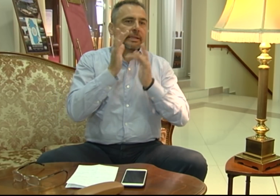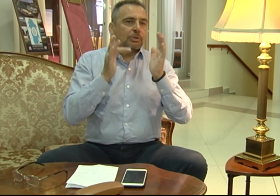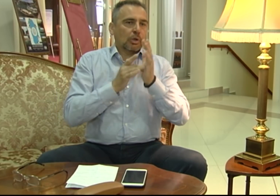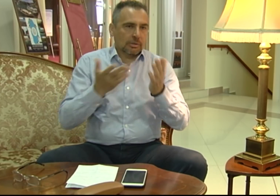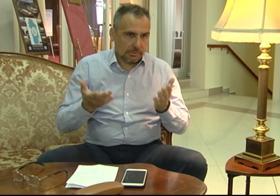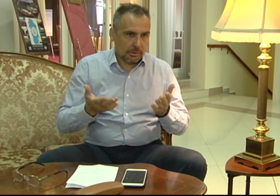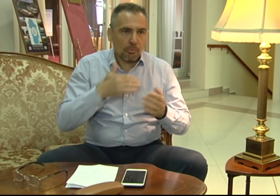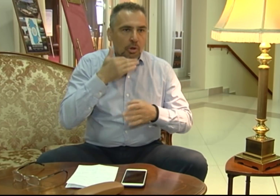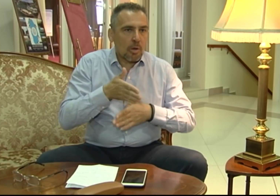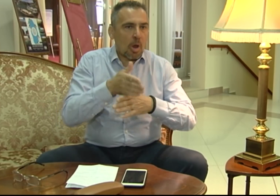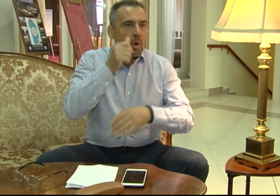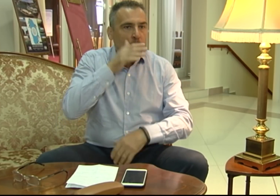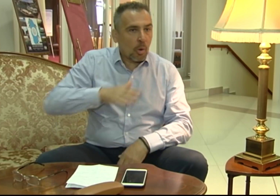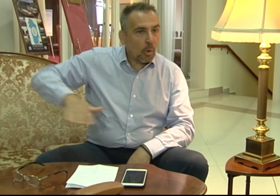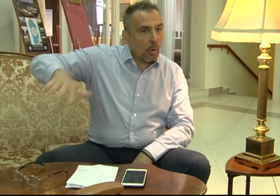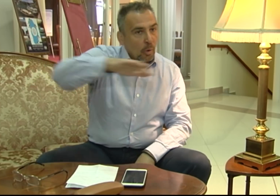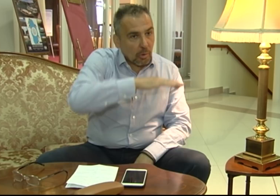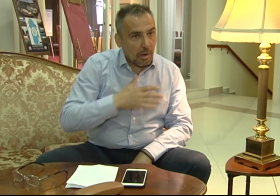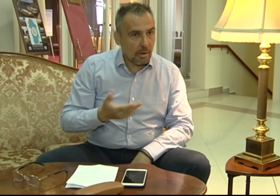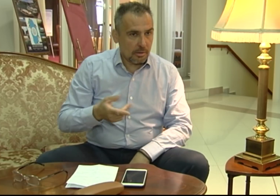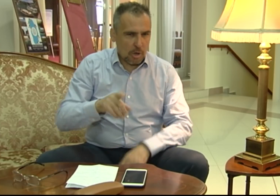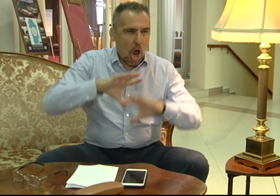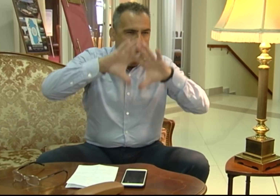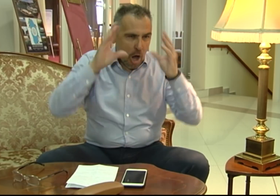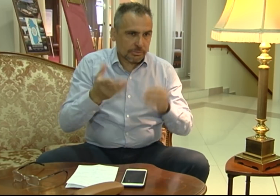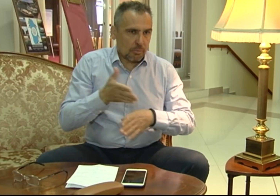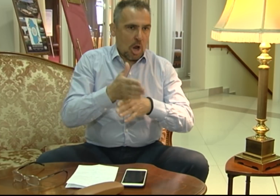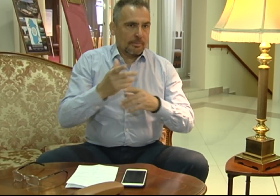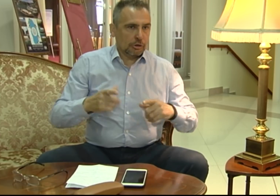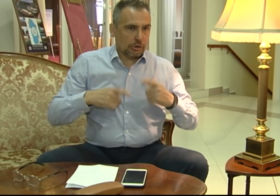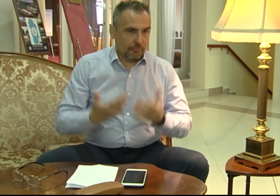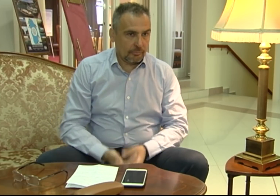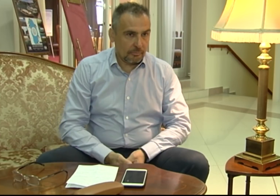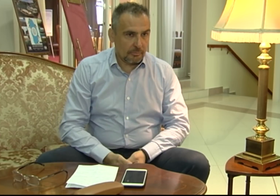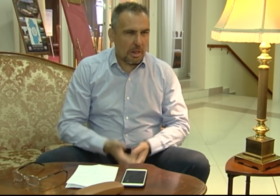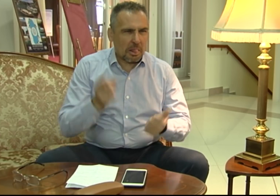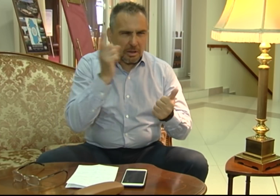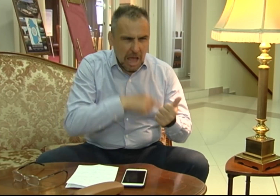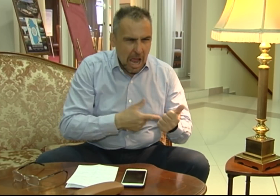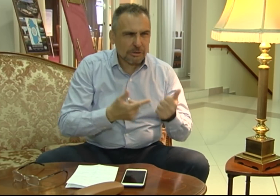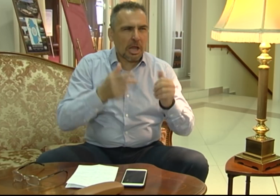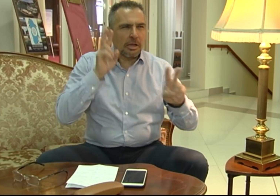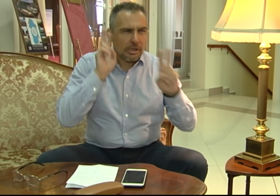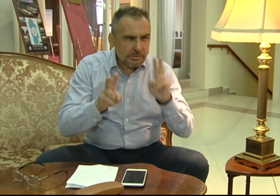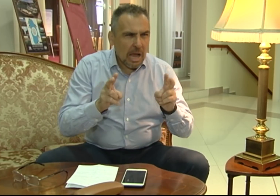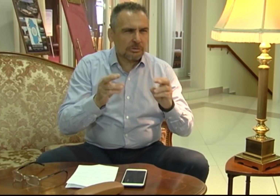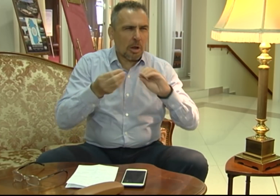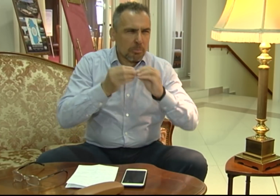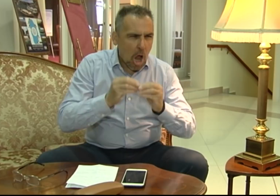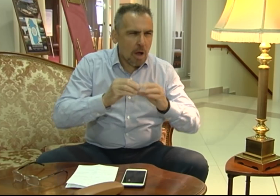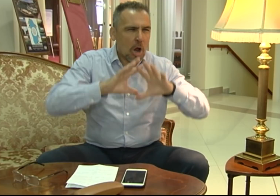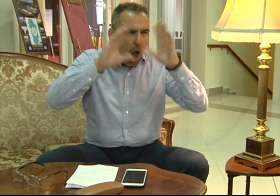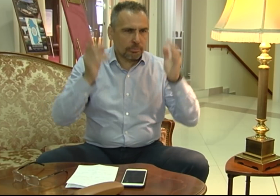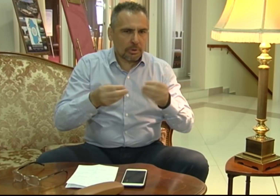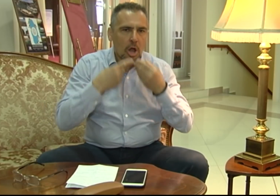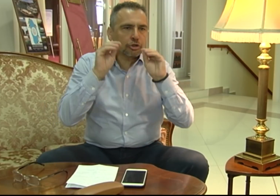добар живот. Ми се допаднаа овие предавања од Евангелијата, бидејќи се многу убави. Библиска школа е корисна и